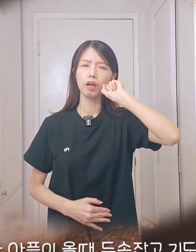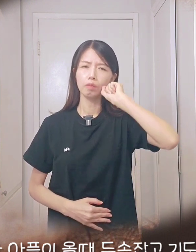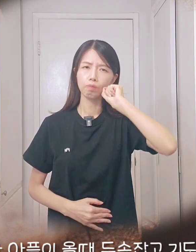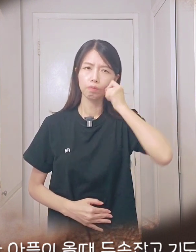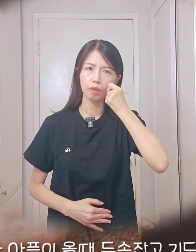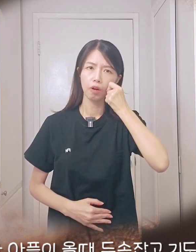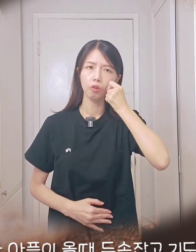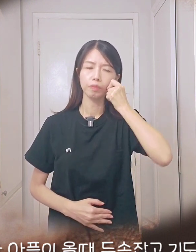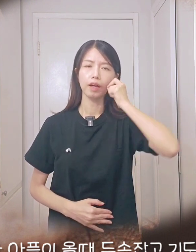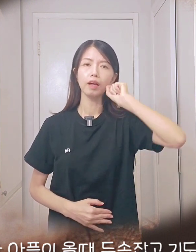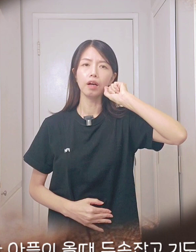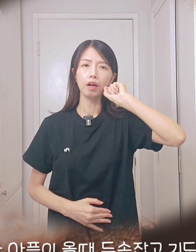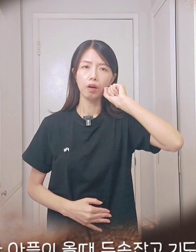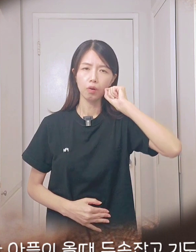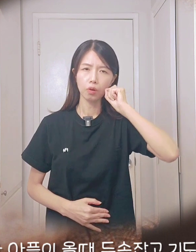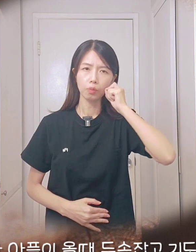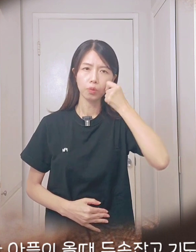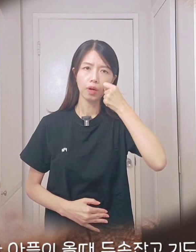어렵다,